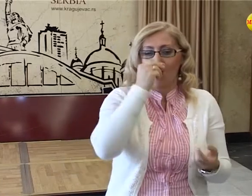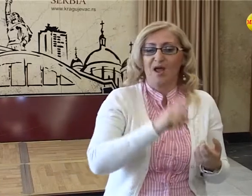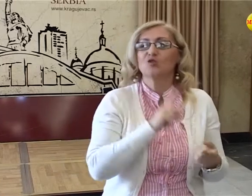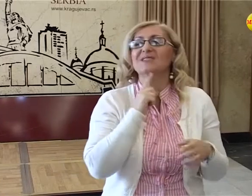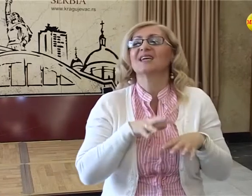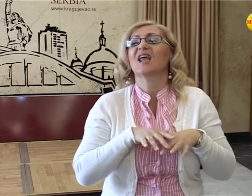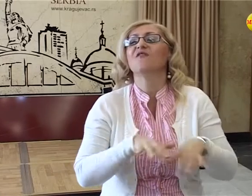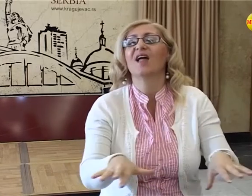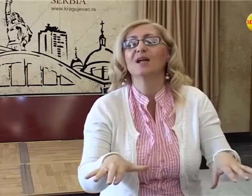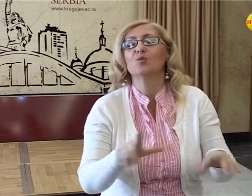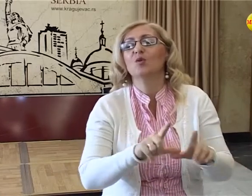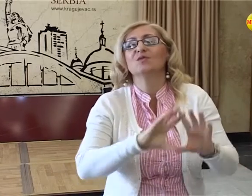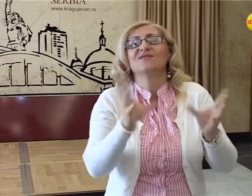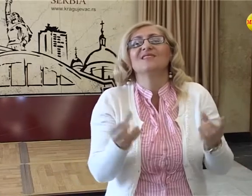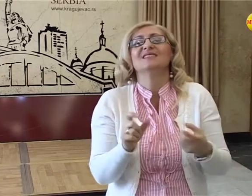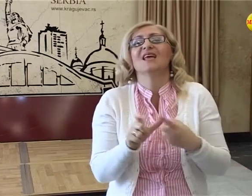prethodne godine na to,